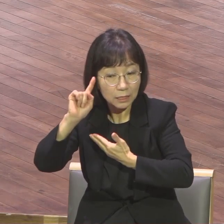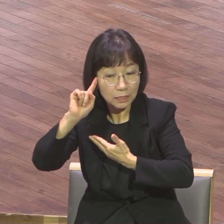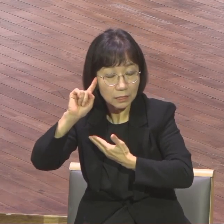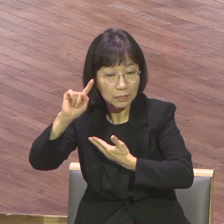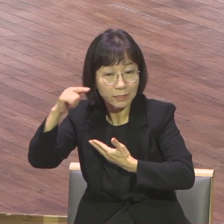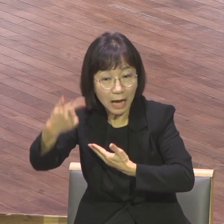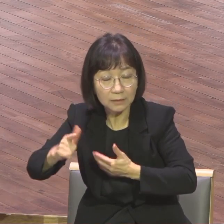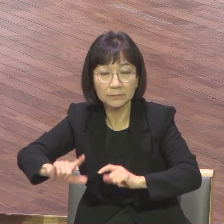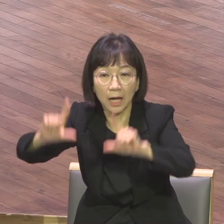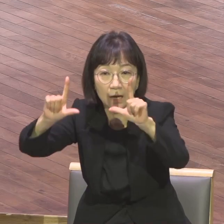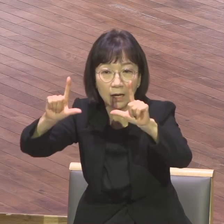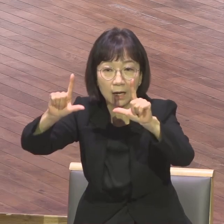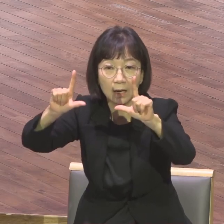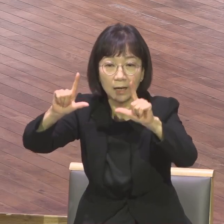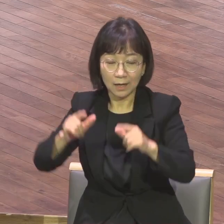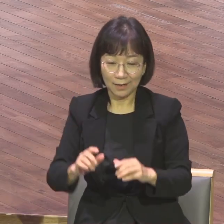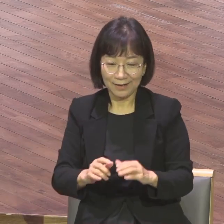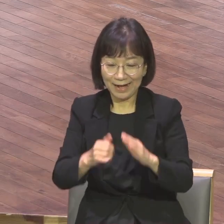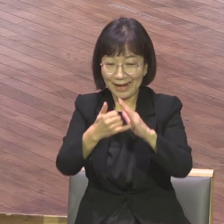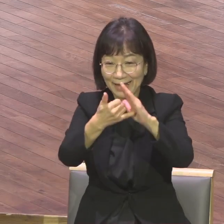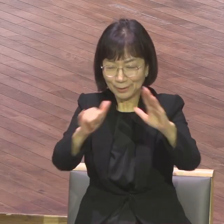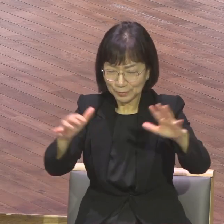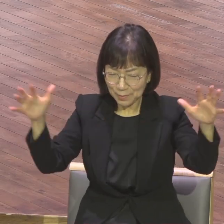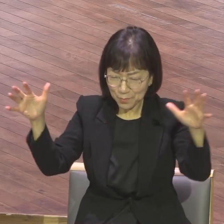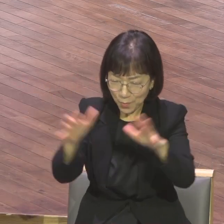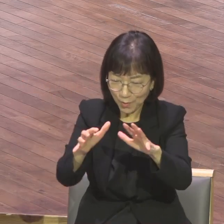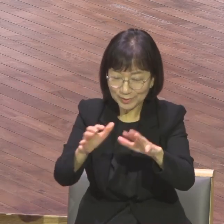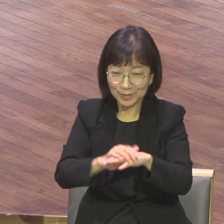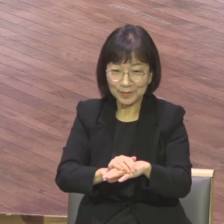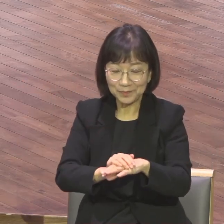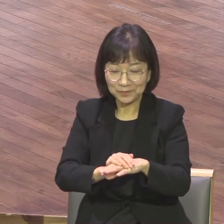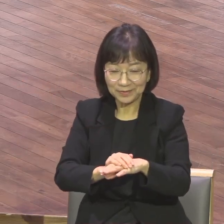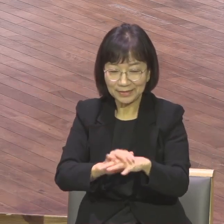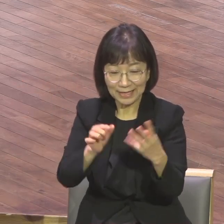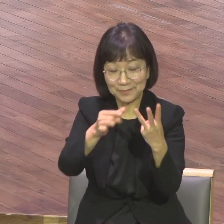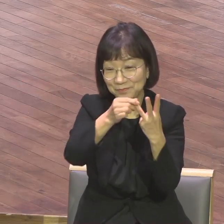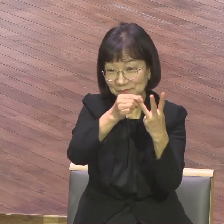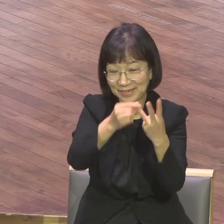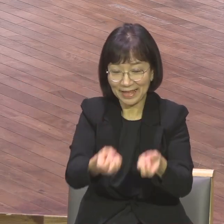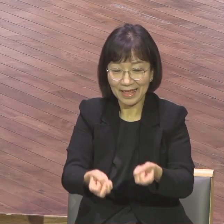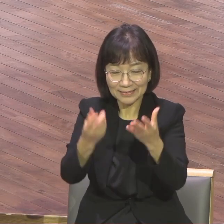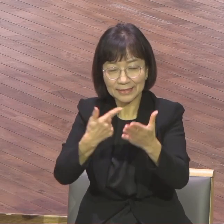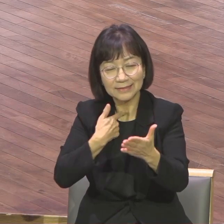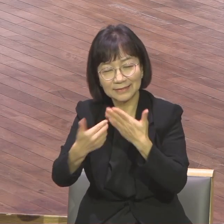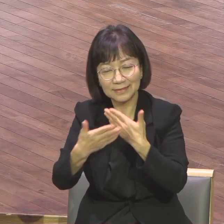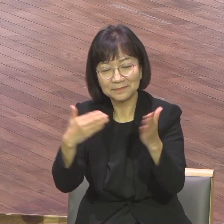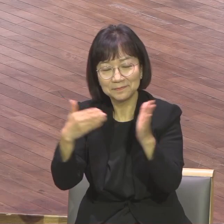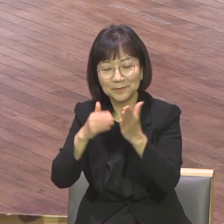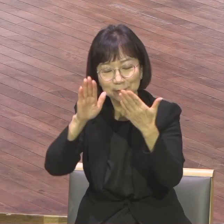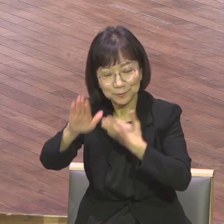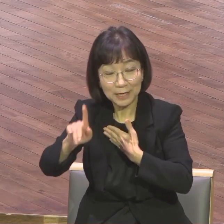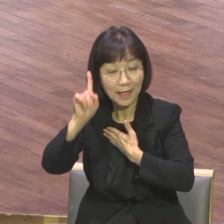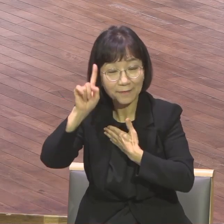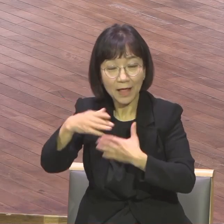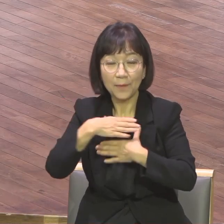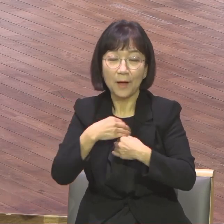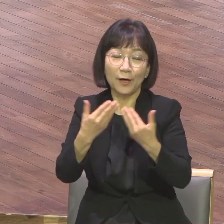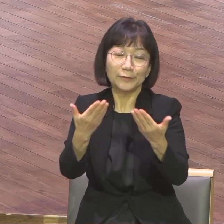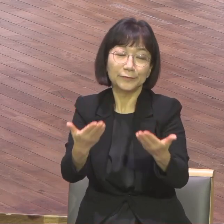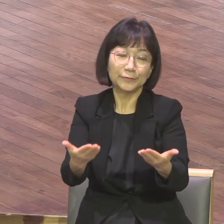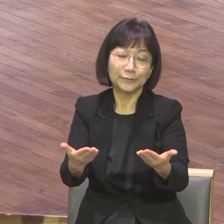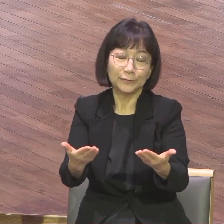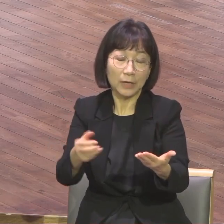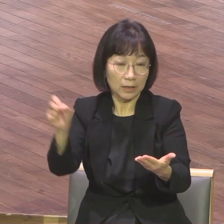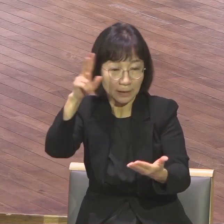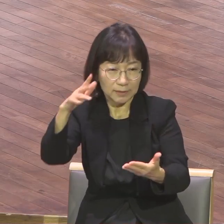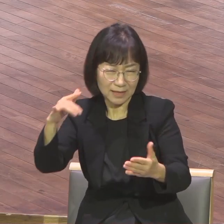뭐 연휴에다가 절기가 큰 절기니까 같이 모여서 있는 그 기간에 공격을 했기 때문에 피해가 더